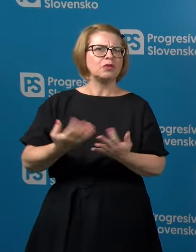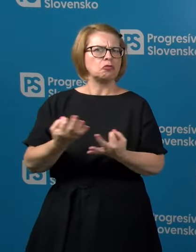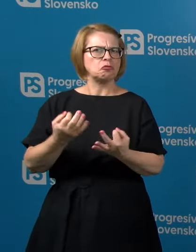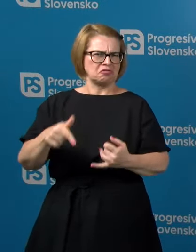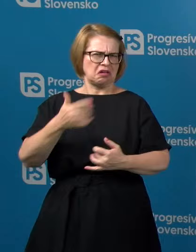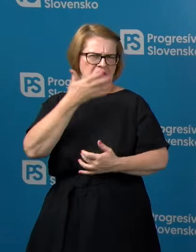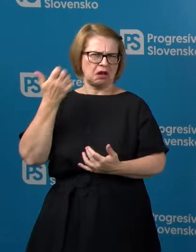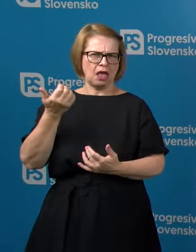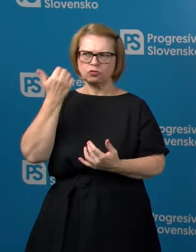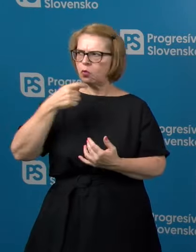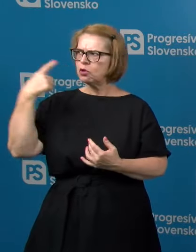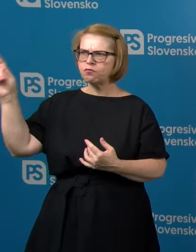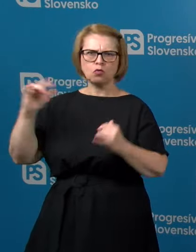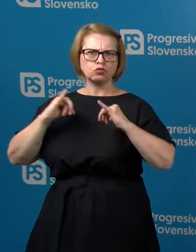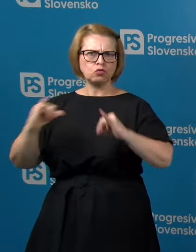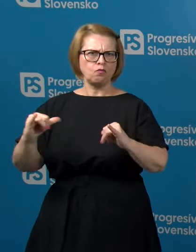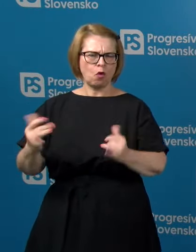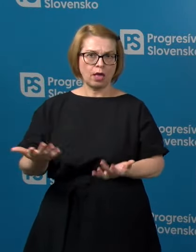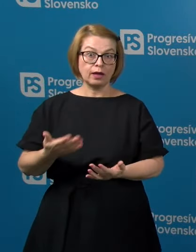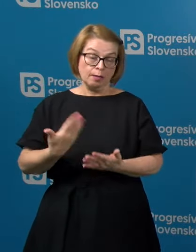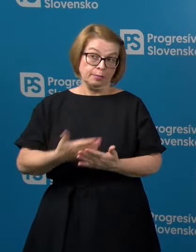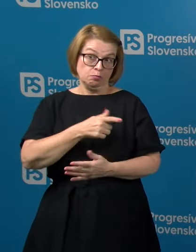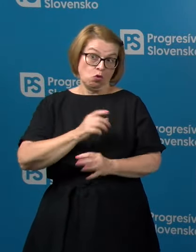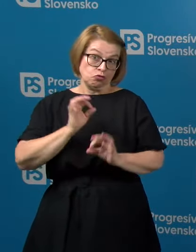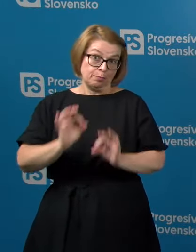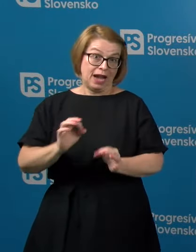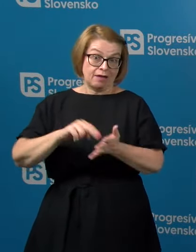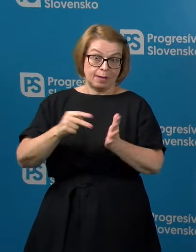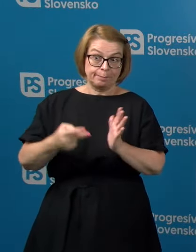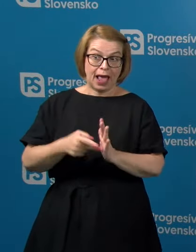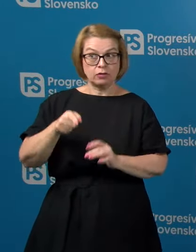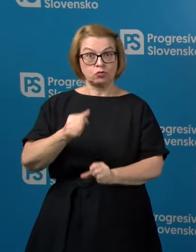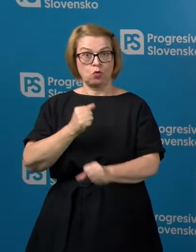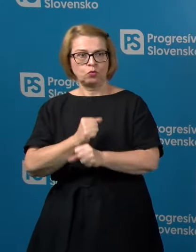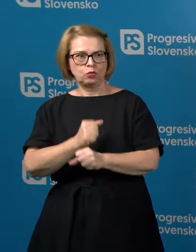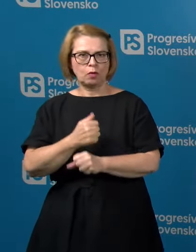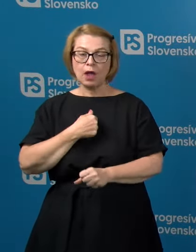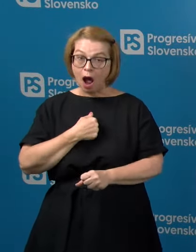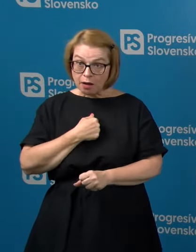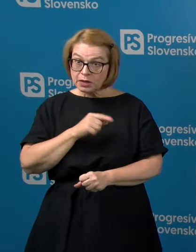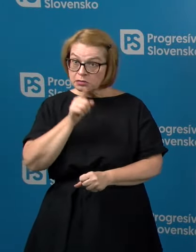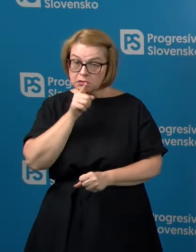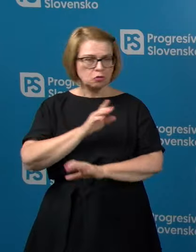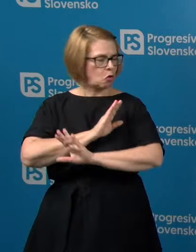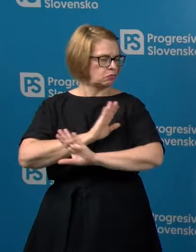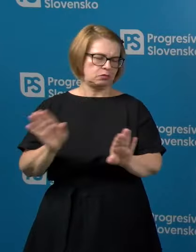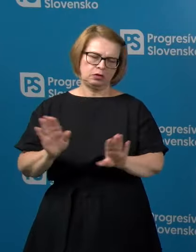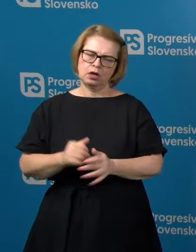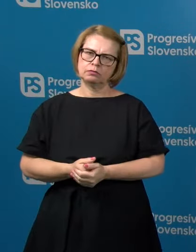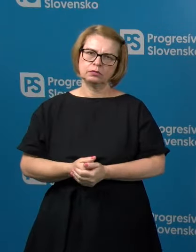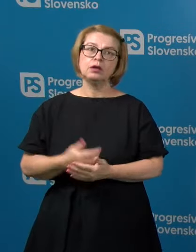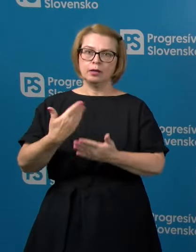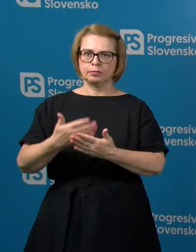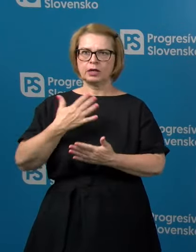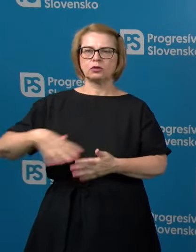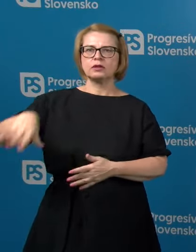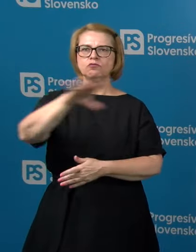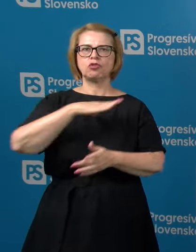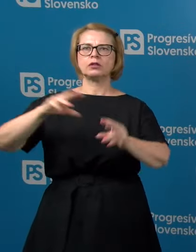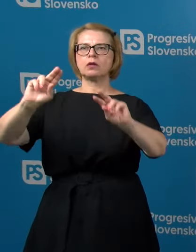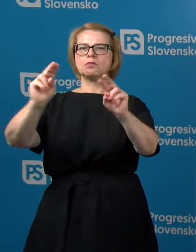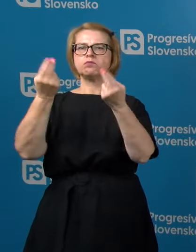dovolenkách, je leto, možno si to takto aj načasovali, ale my nemôžeme byť ticho. Preto by som chcel týmto pozvať